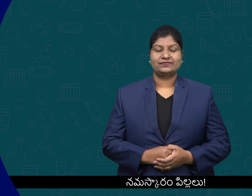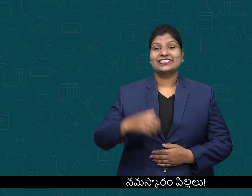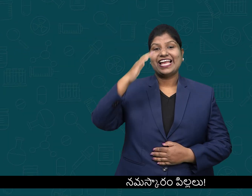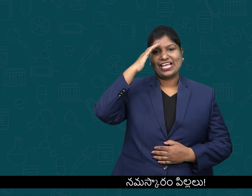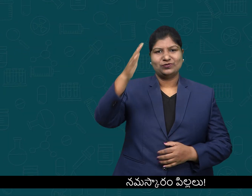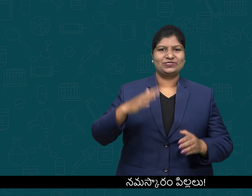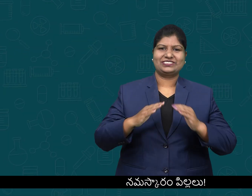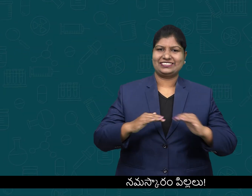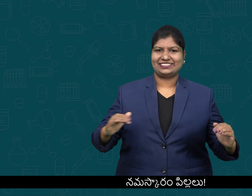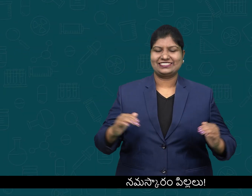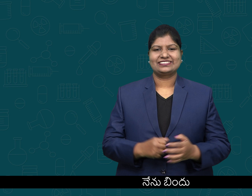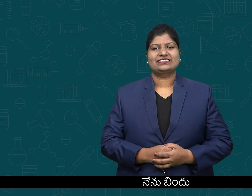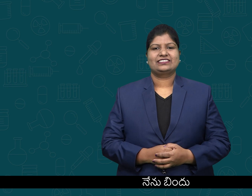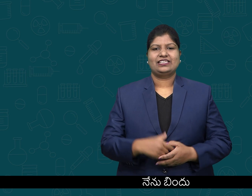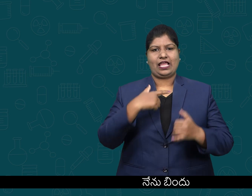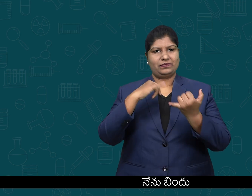నమస్కారం పిల్లలు. నేను బిందు.